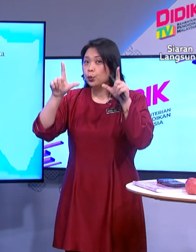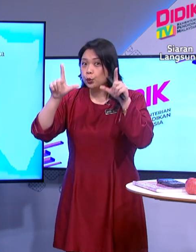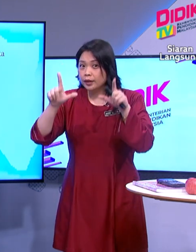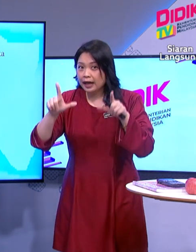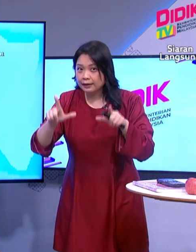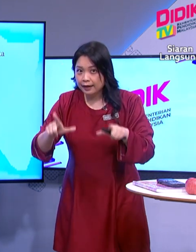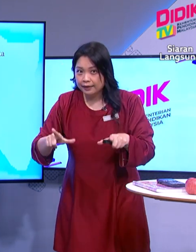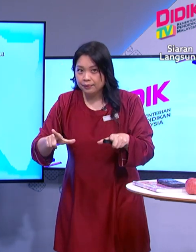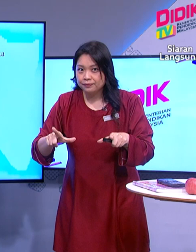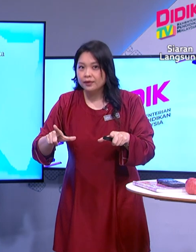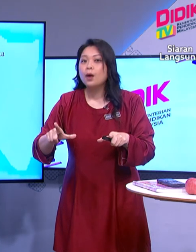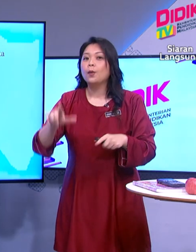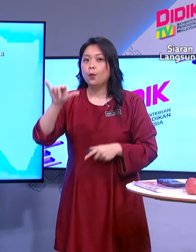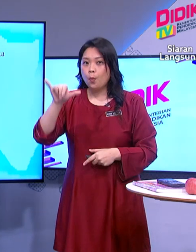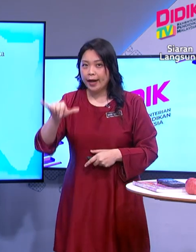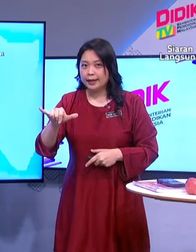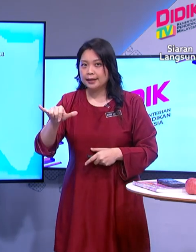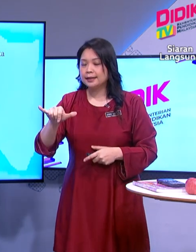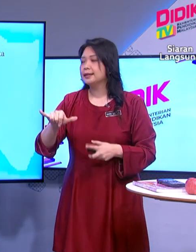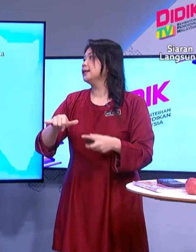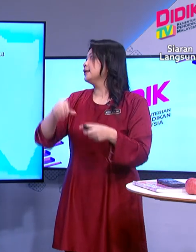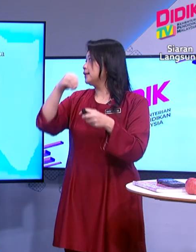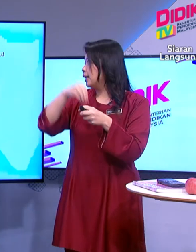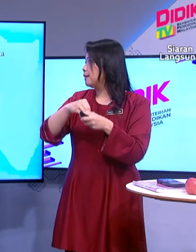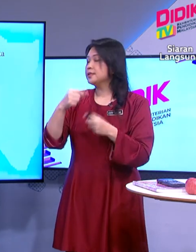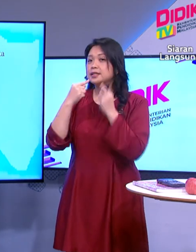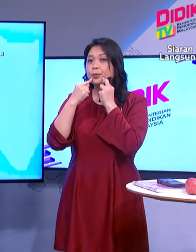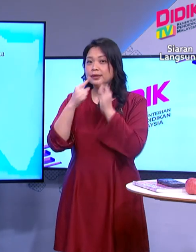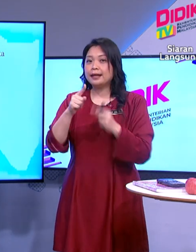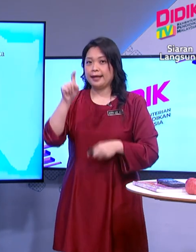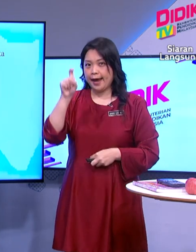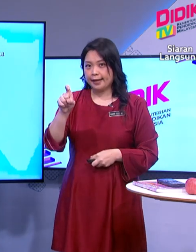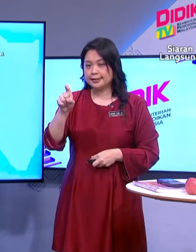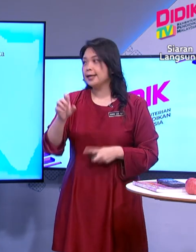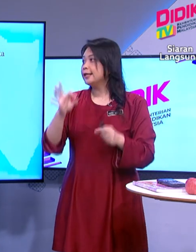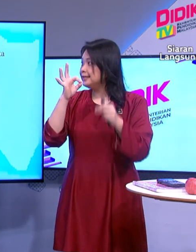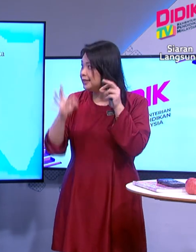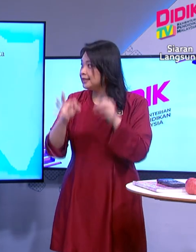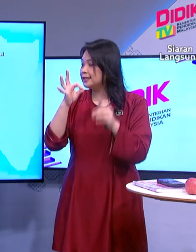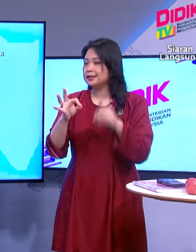Enggak kan white dalam sebutan X jika